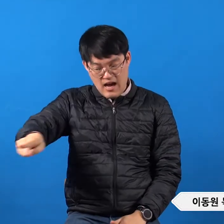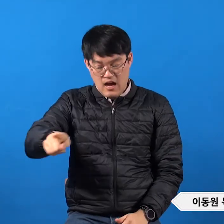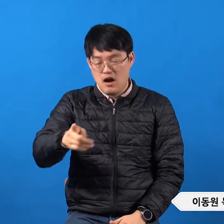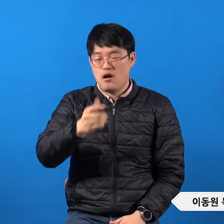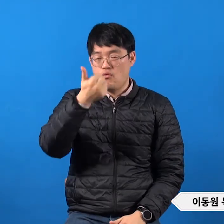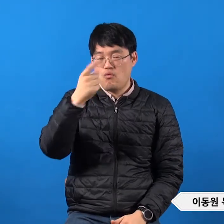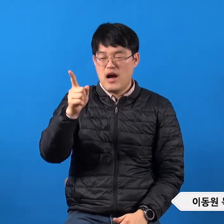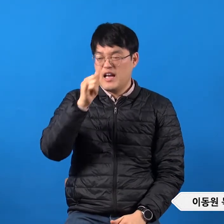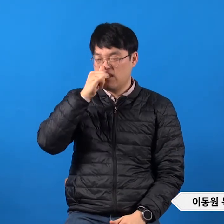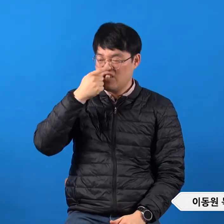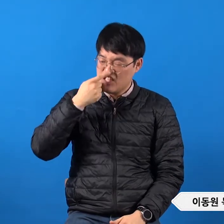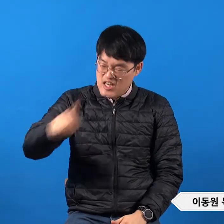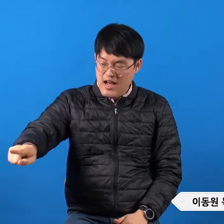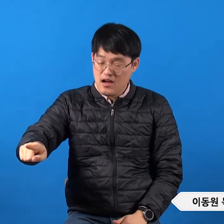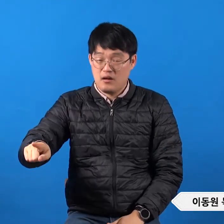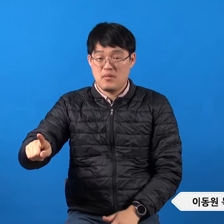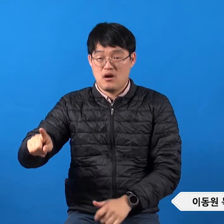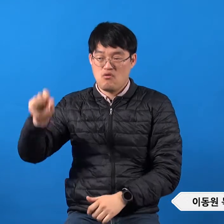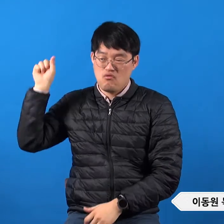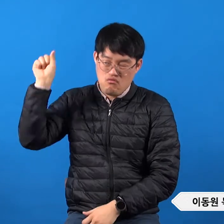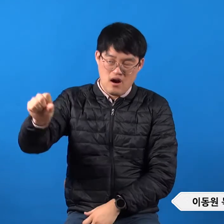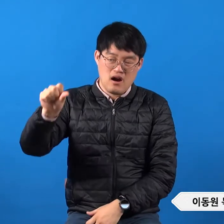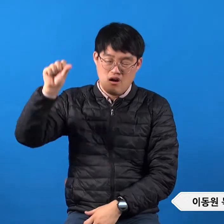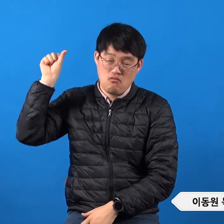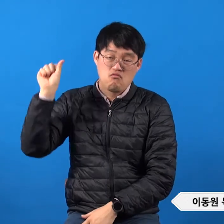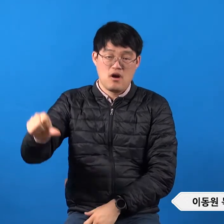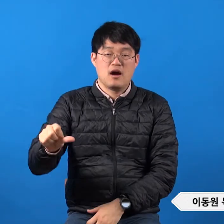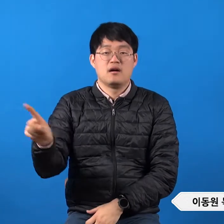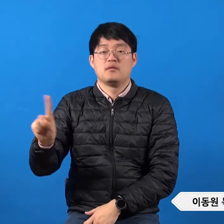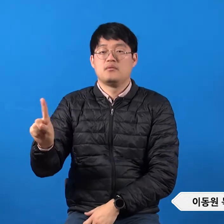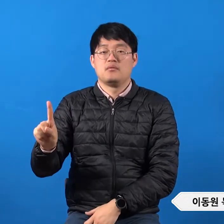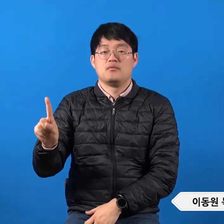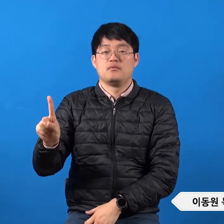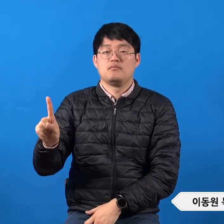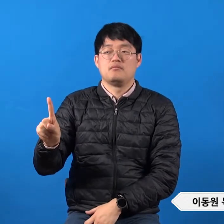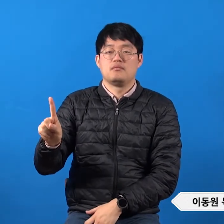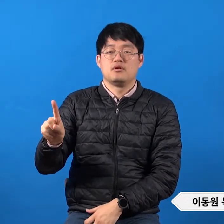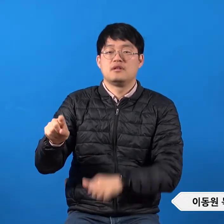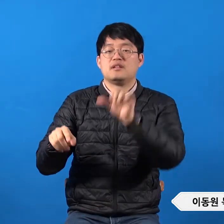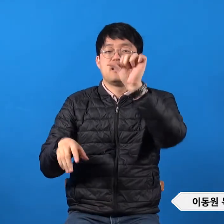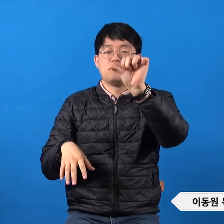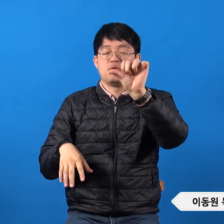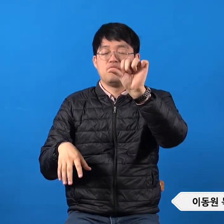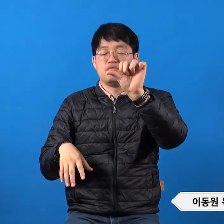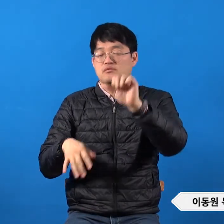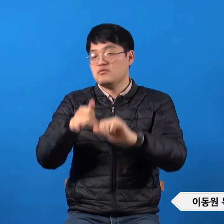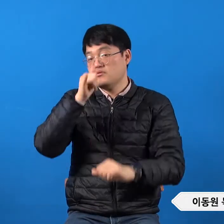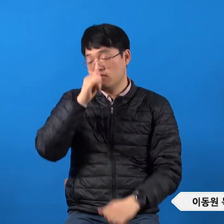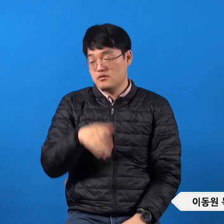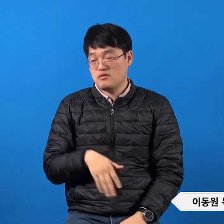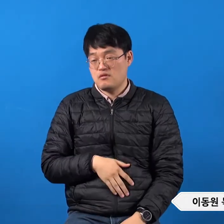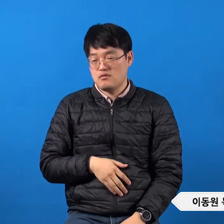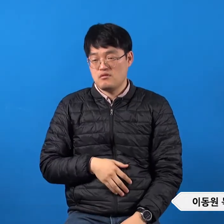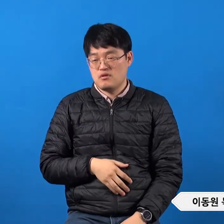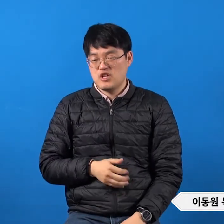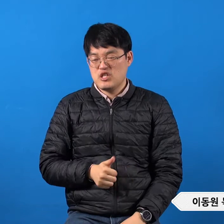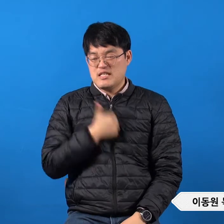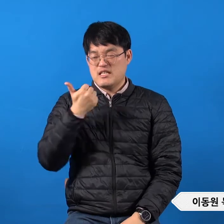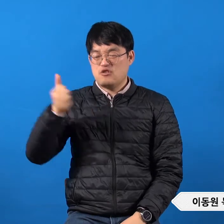화 있을진저. 히브리 말로 호이, 영어로 와우라는 단어인데 5번 출현합니다.